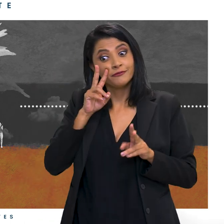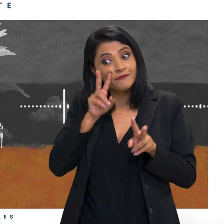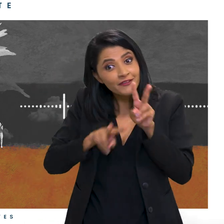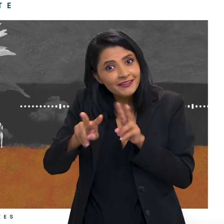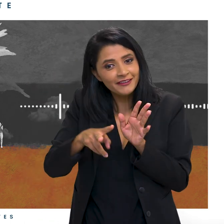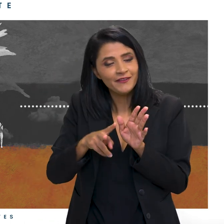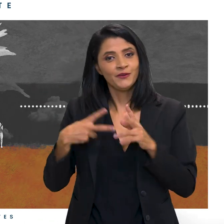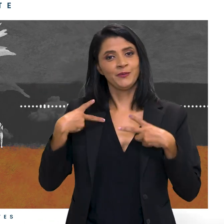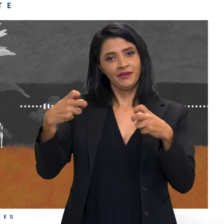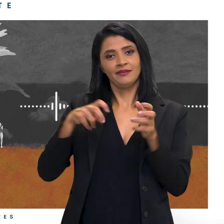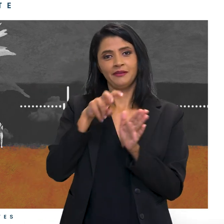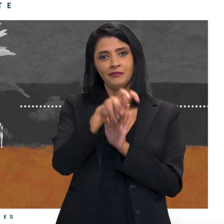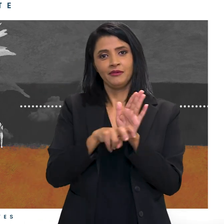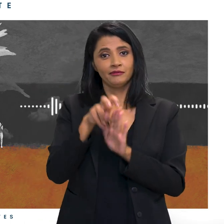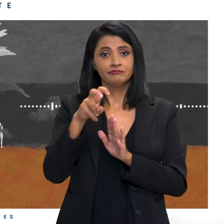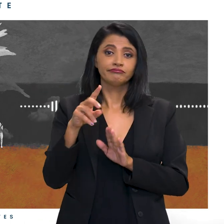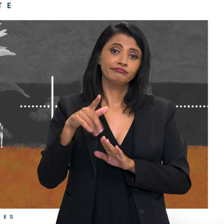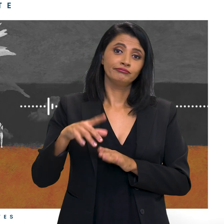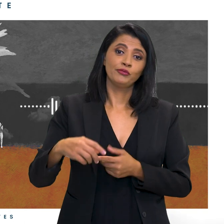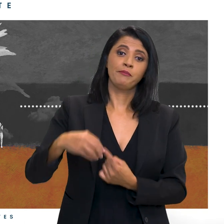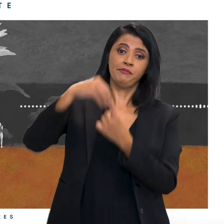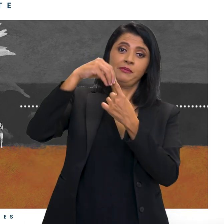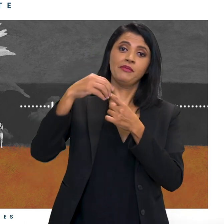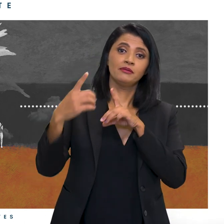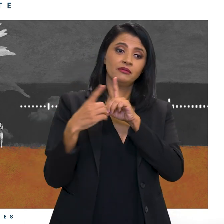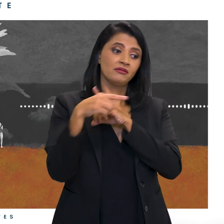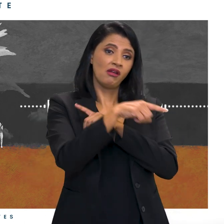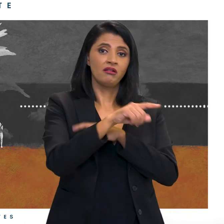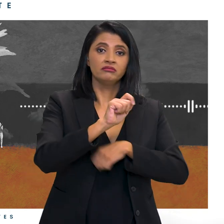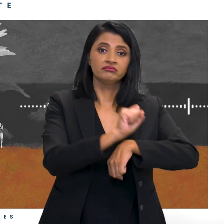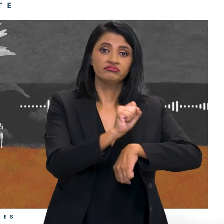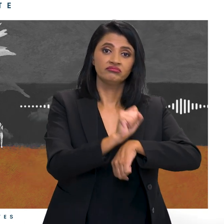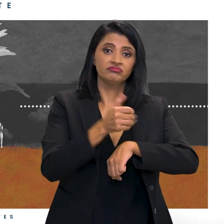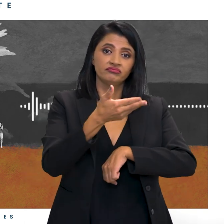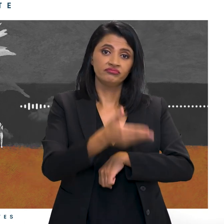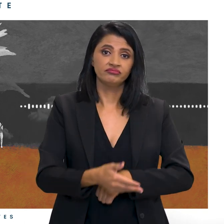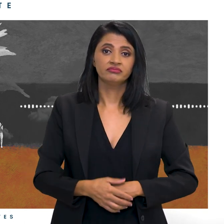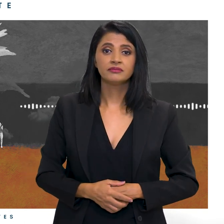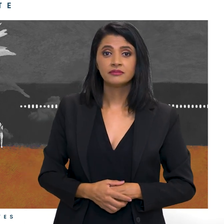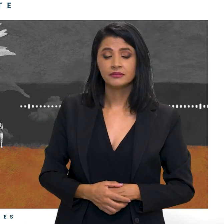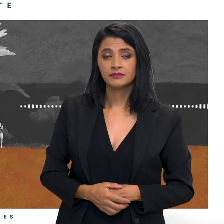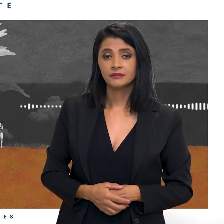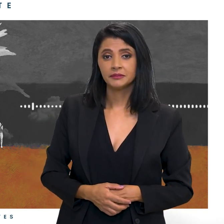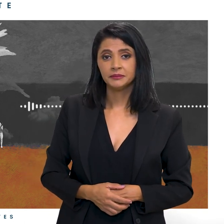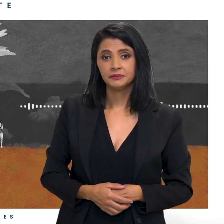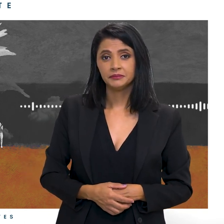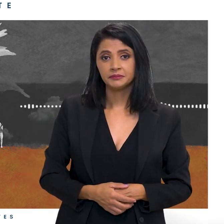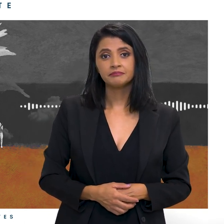eu, por ter uma doença visível, fui atendida preferencialmente, a Ana não.